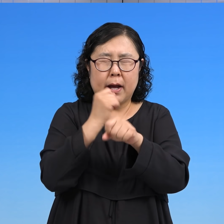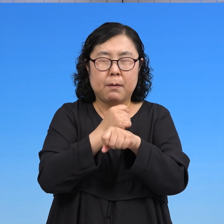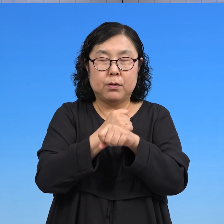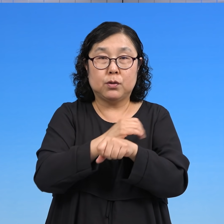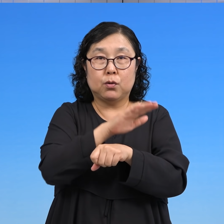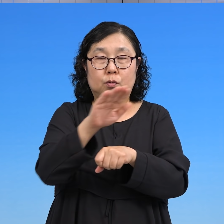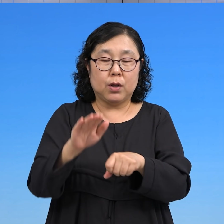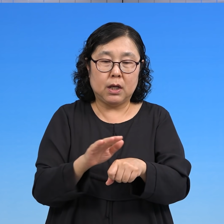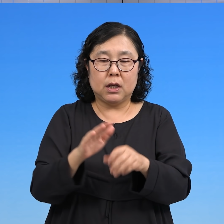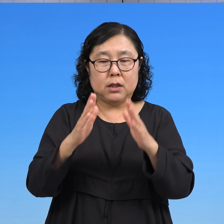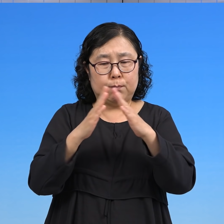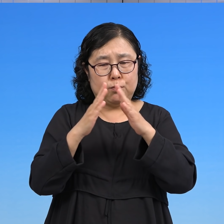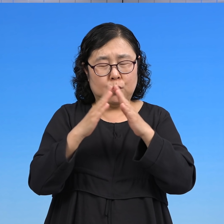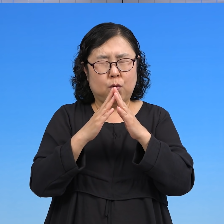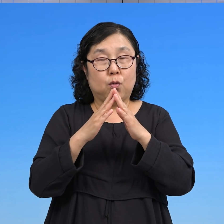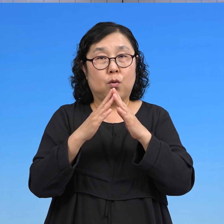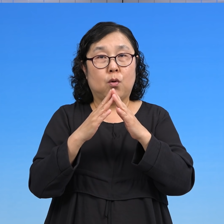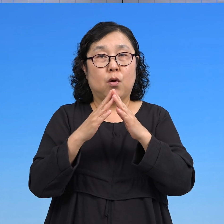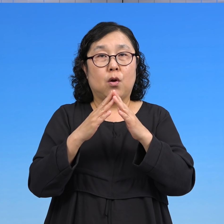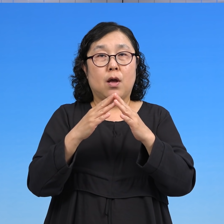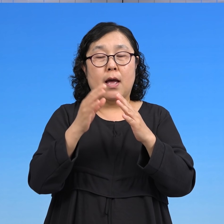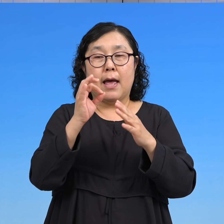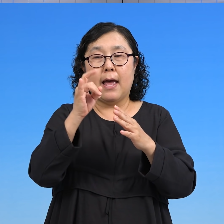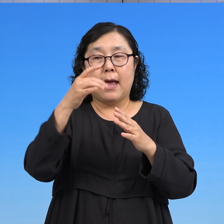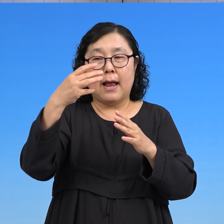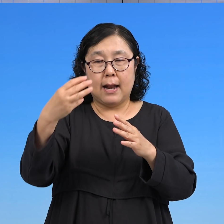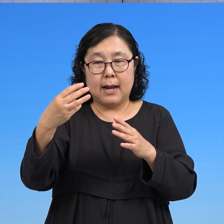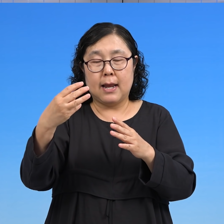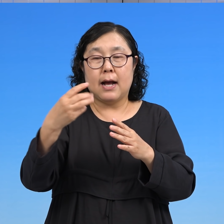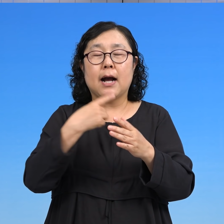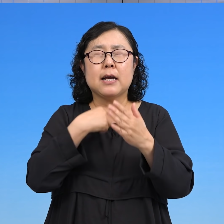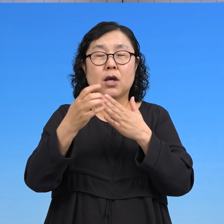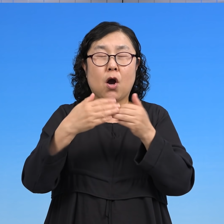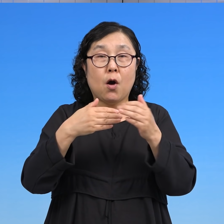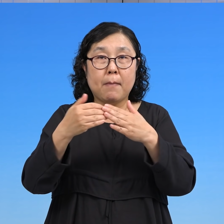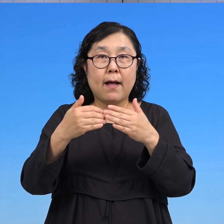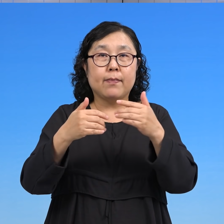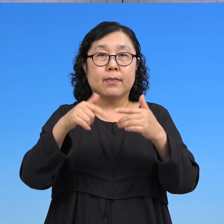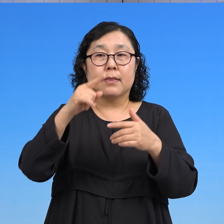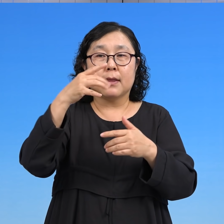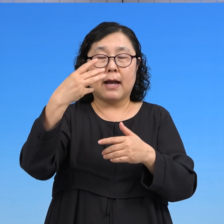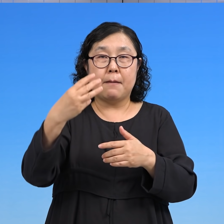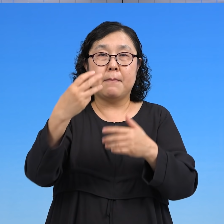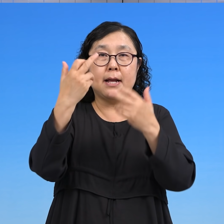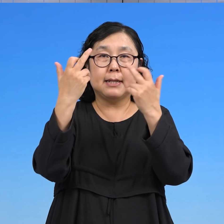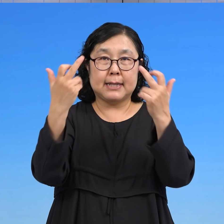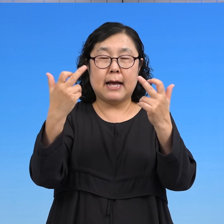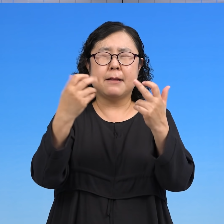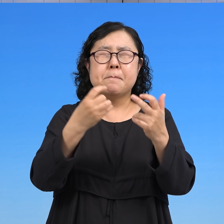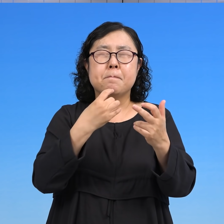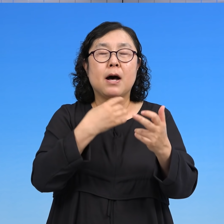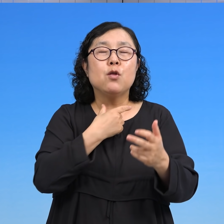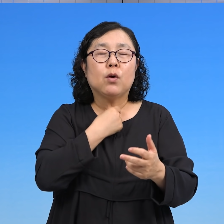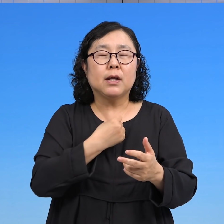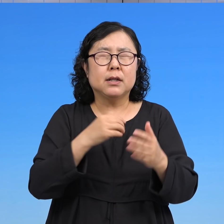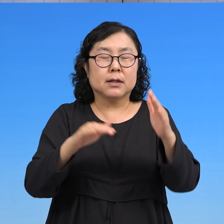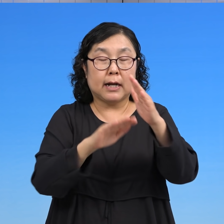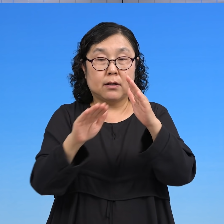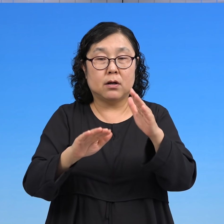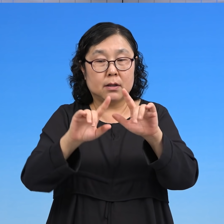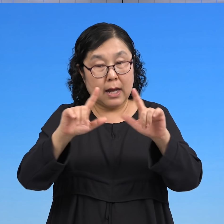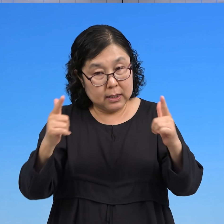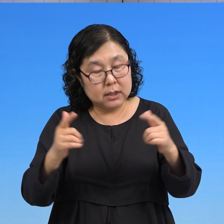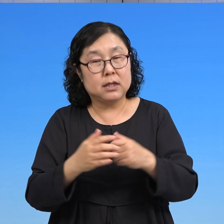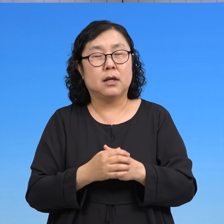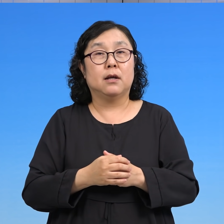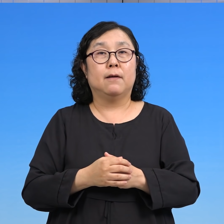보세요. 혹시 우리 가정도 엘리야가 경험한 갈멜산의 능력만 추구하는 가정은 아닌지